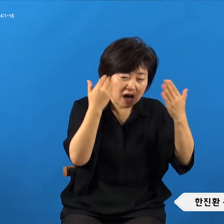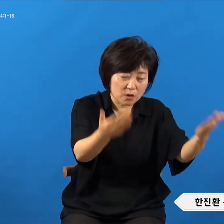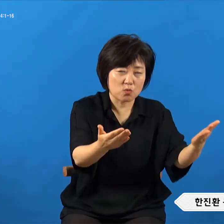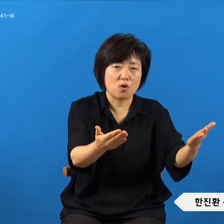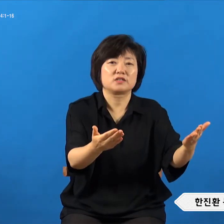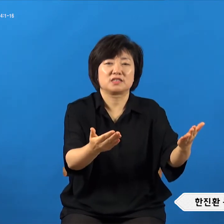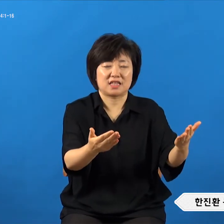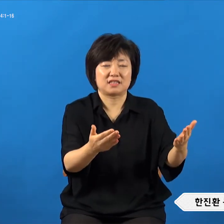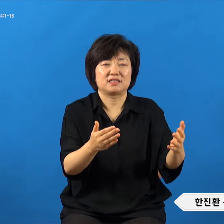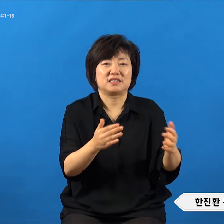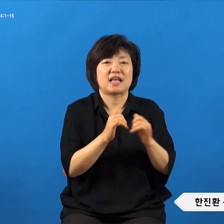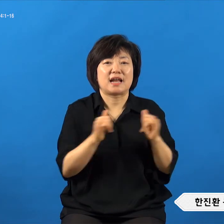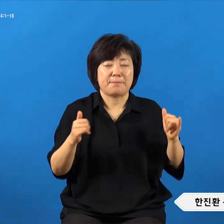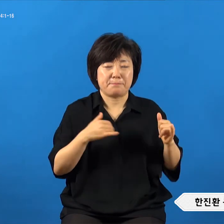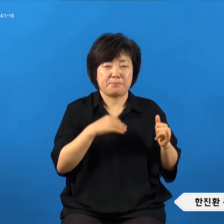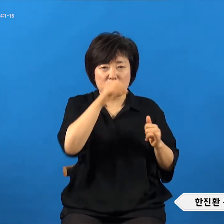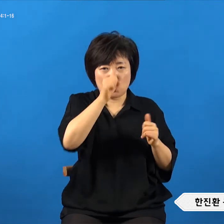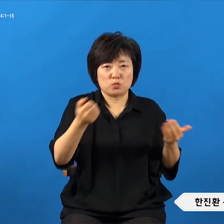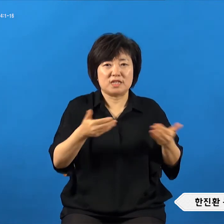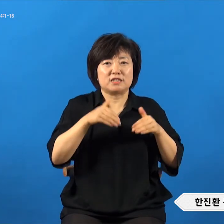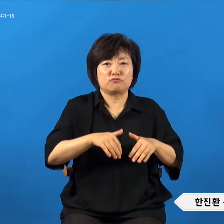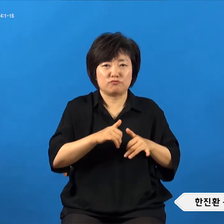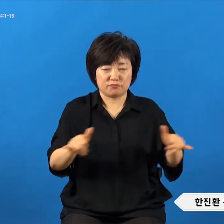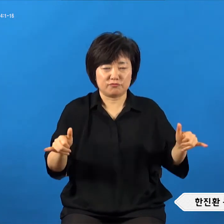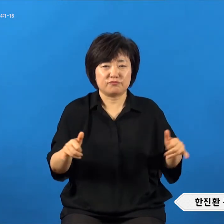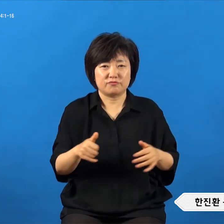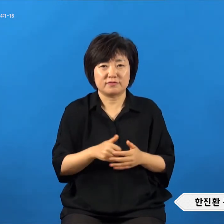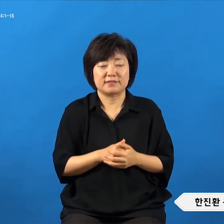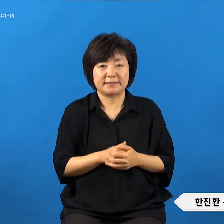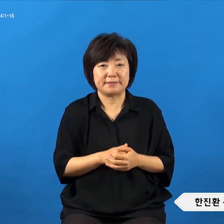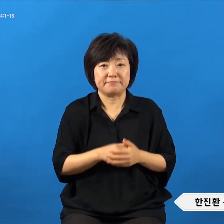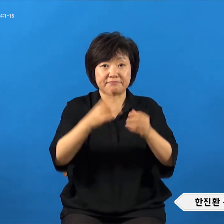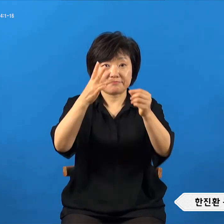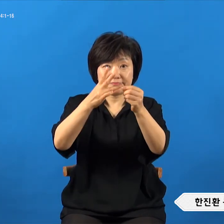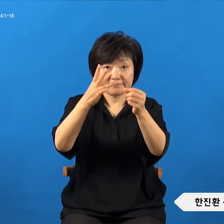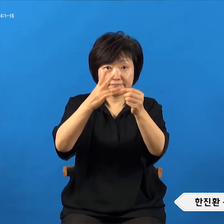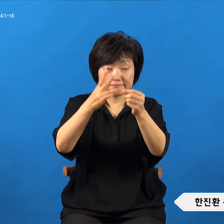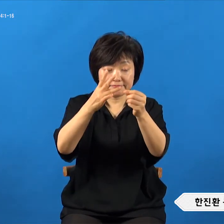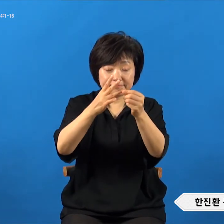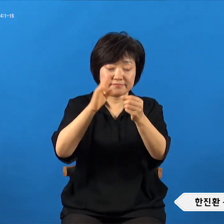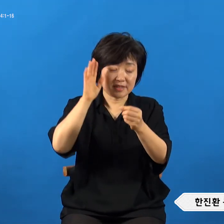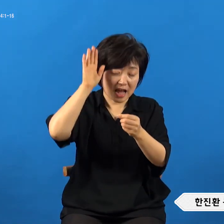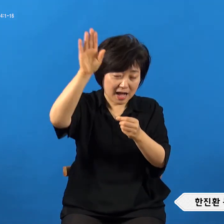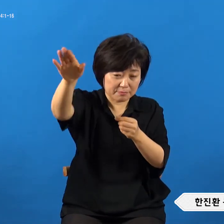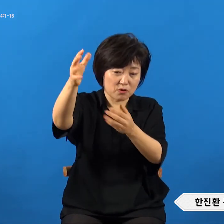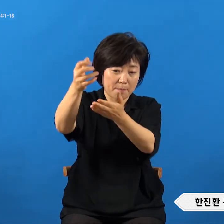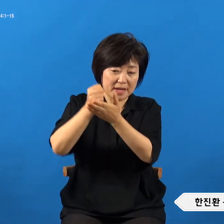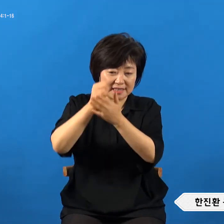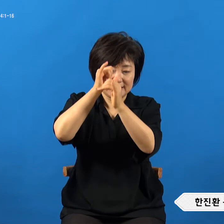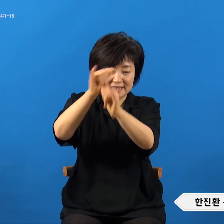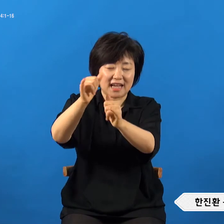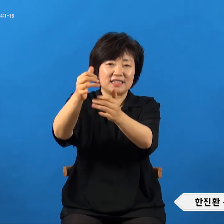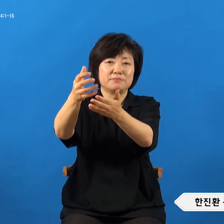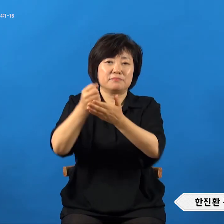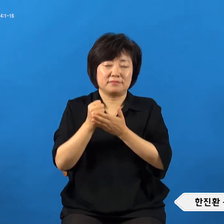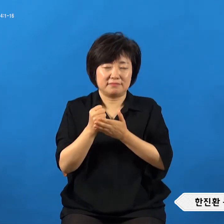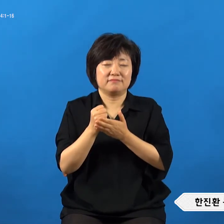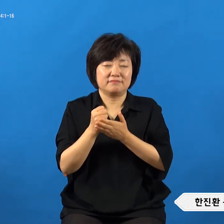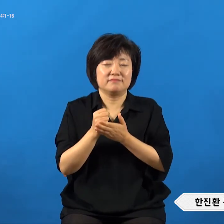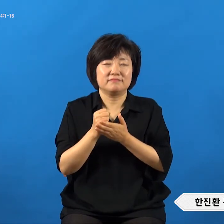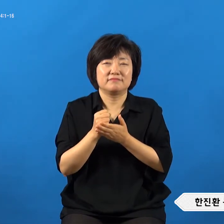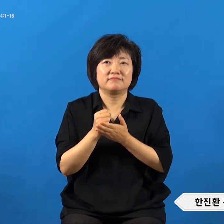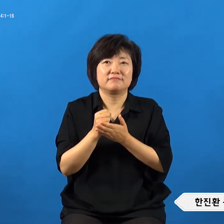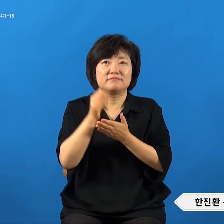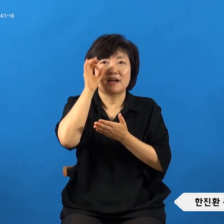희생하고 헌신하는 사람이 좋은 일꾼이죠. 세 번째로 장차받을 상급을 바라보고 일해야